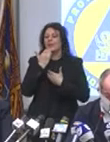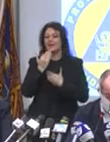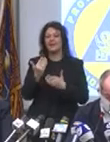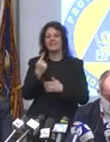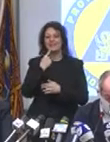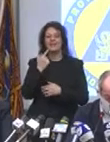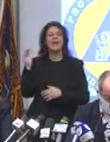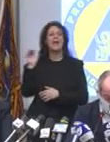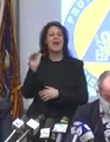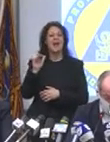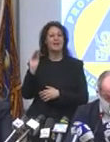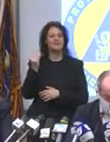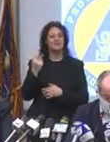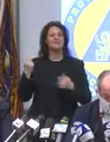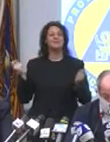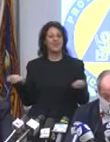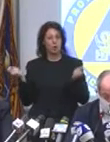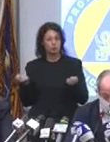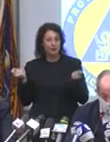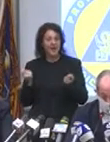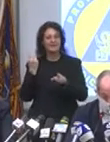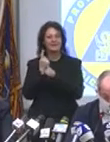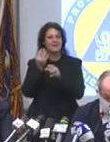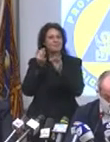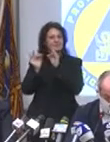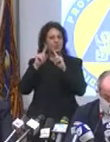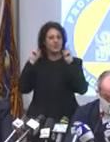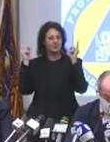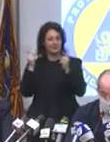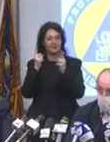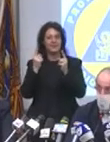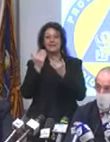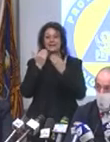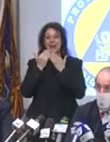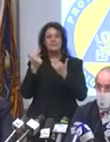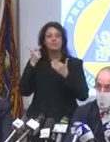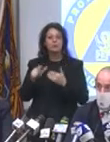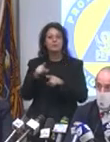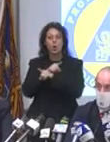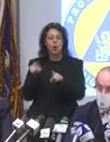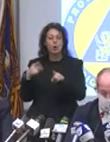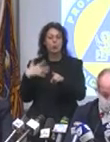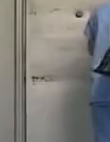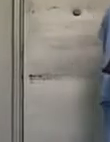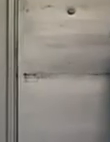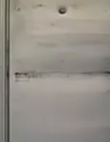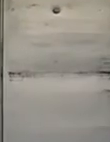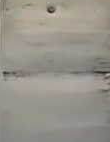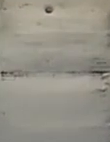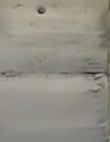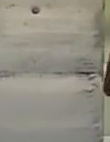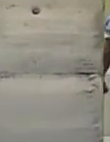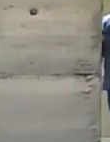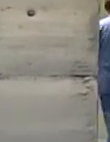ragazzi e ragazze tirocinanti, specializzandi e specializzande per il grandissimo impegno che nell'emergenza hanno dato.